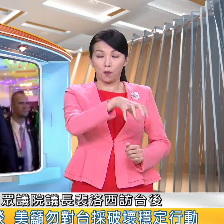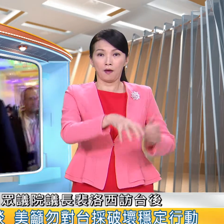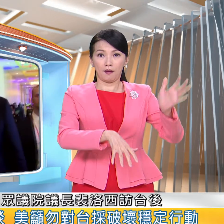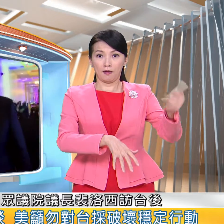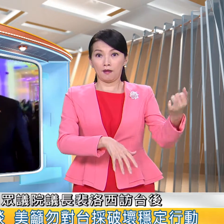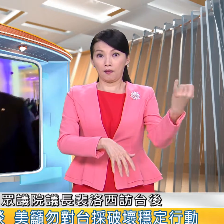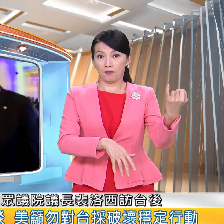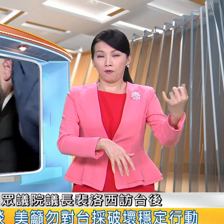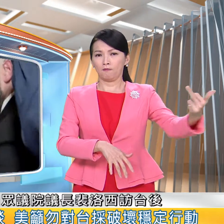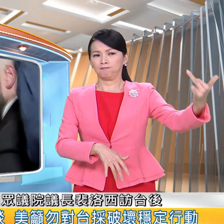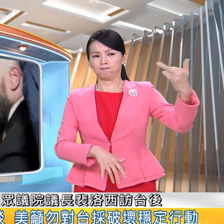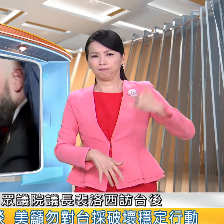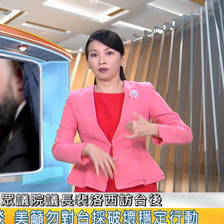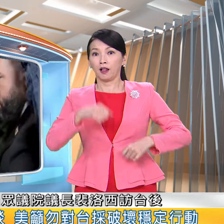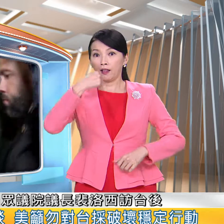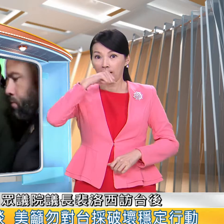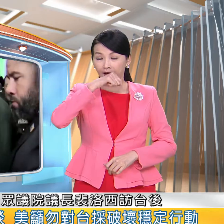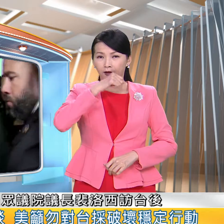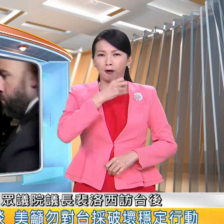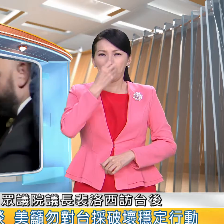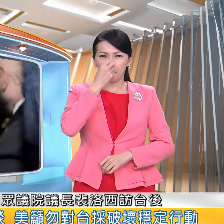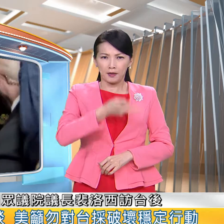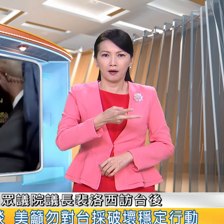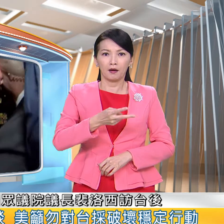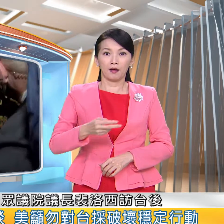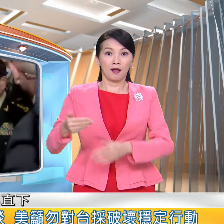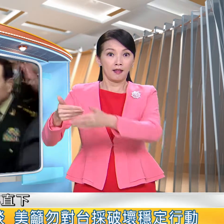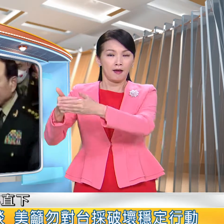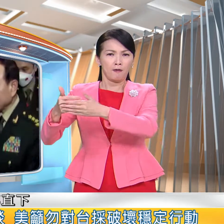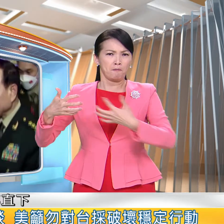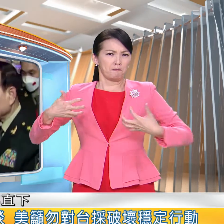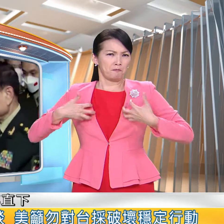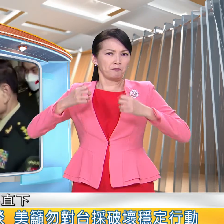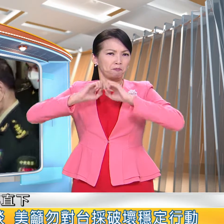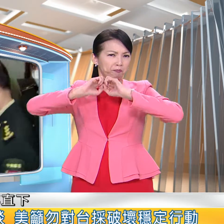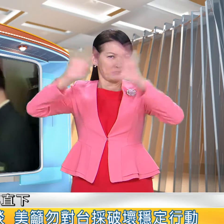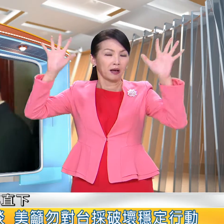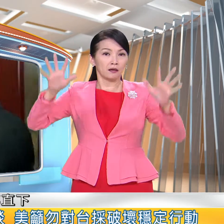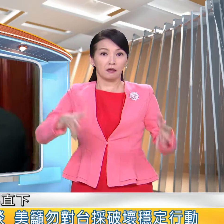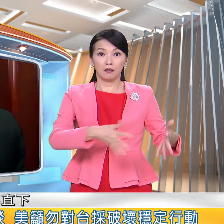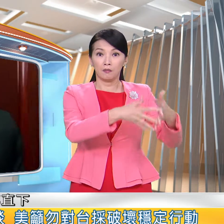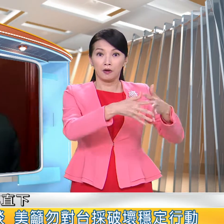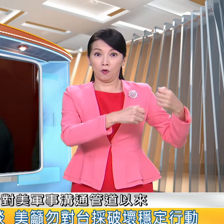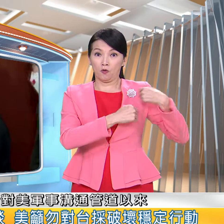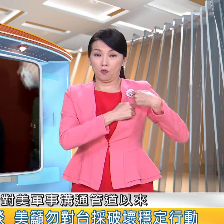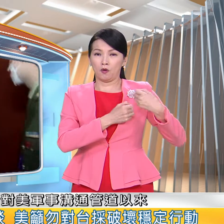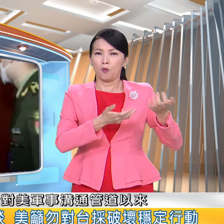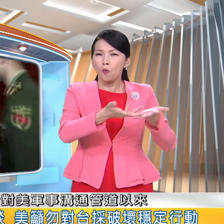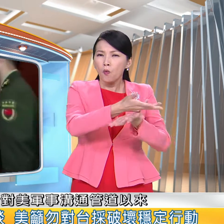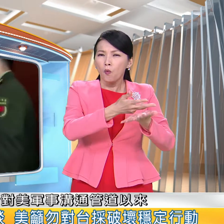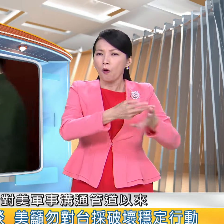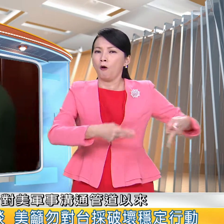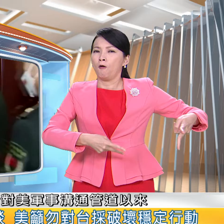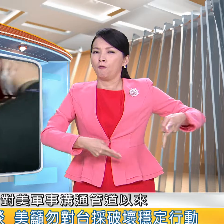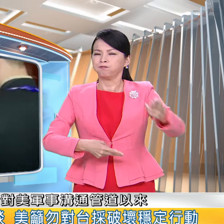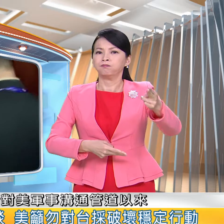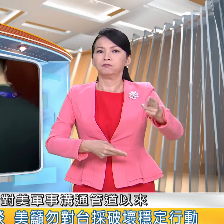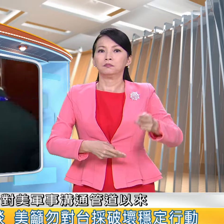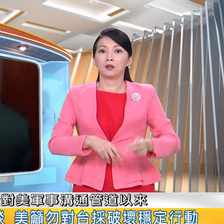国众议院议长佩洛西访台之后，台海局势急转直下，中国片面切断对美军